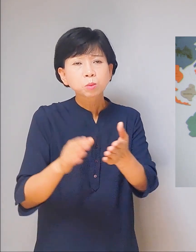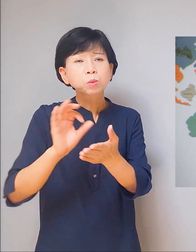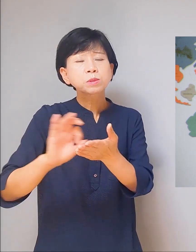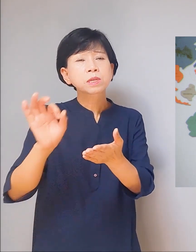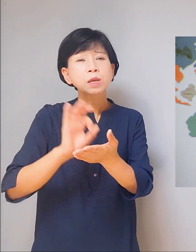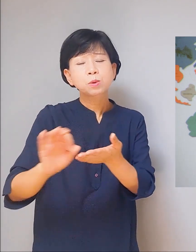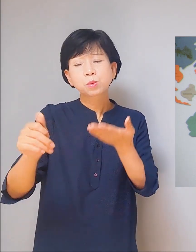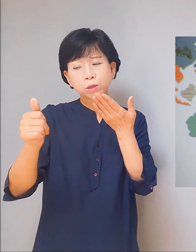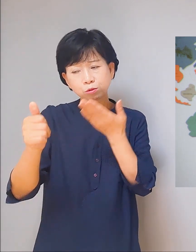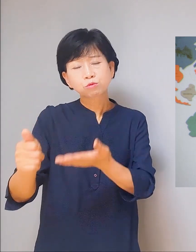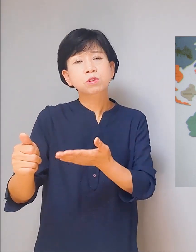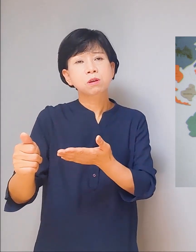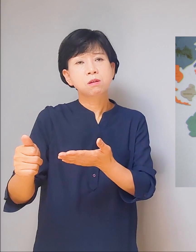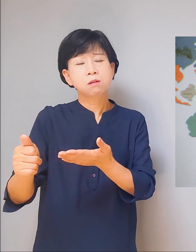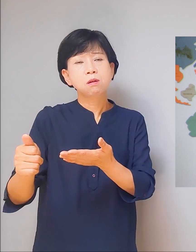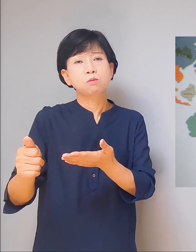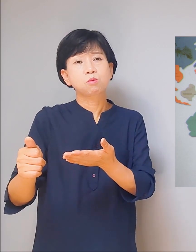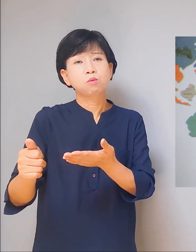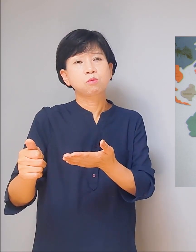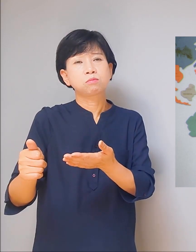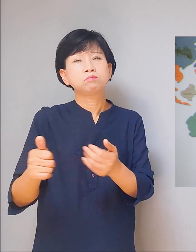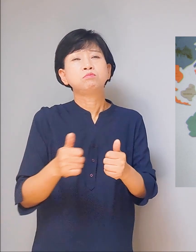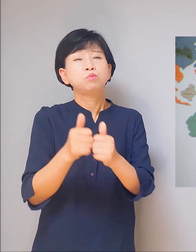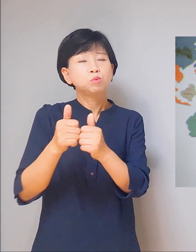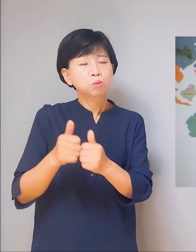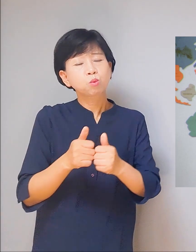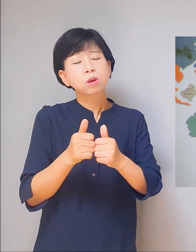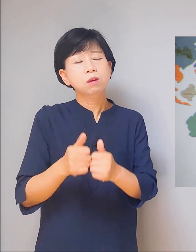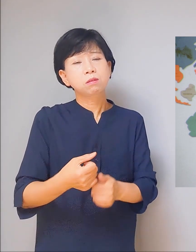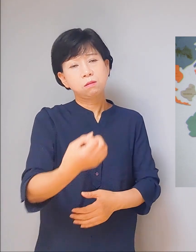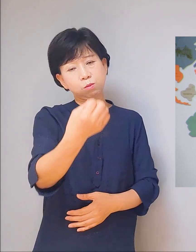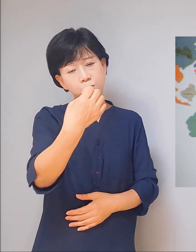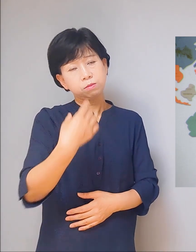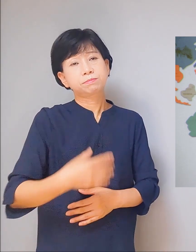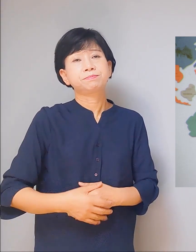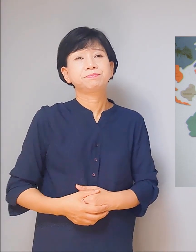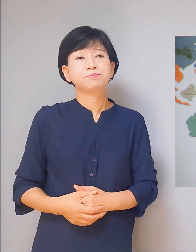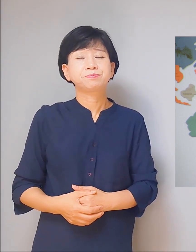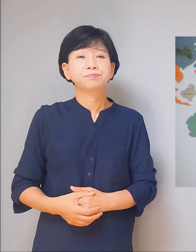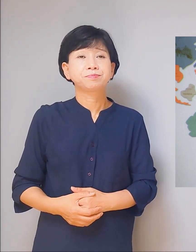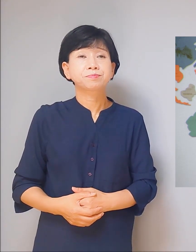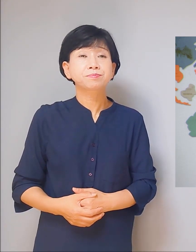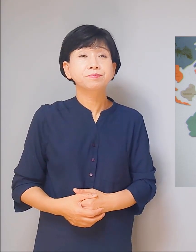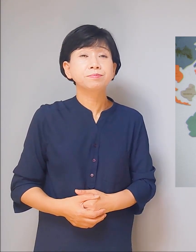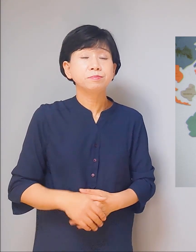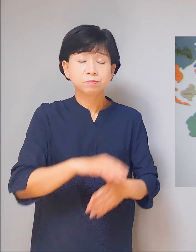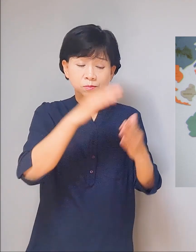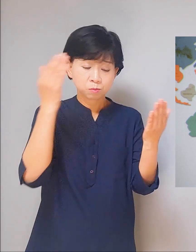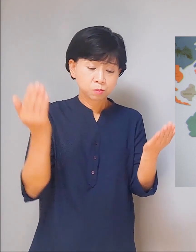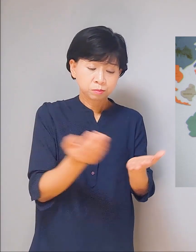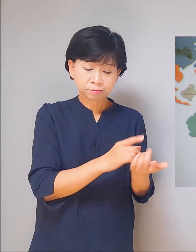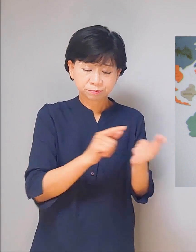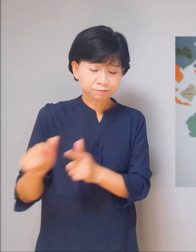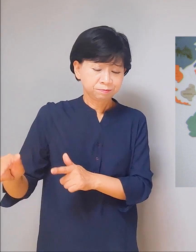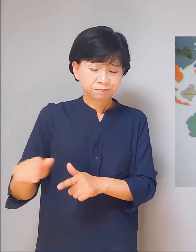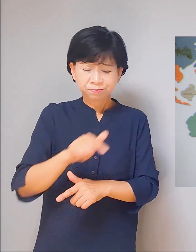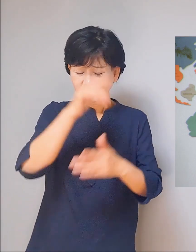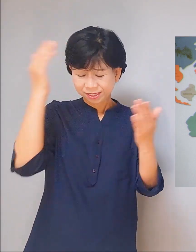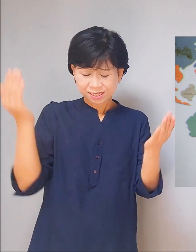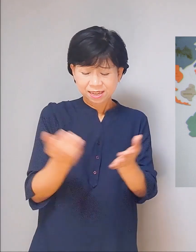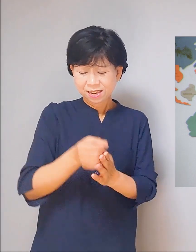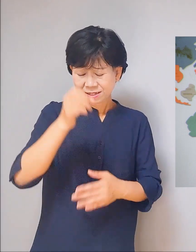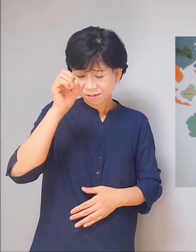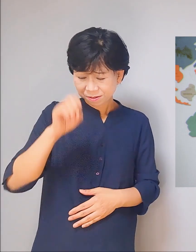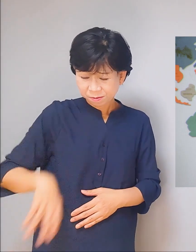하나님은 고통의 터널을 지나는데 우리랑 동행하신다고 말씀하시네요. 쓰나미로 모든 걸 다 잃어버리는데도 그